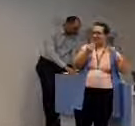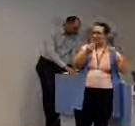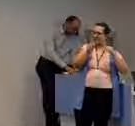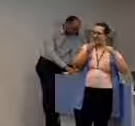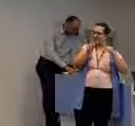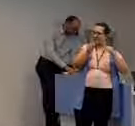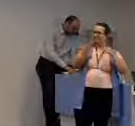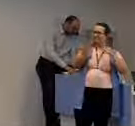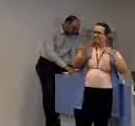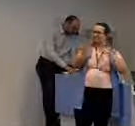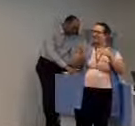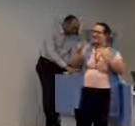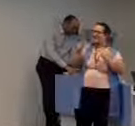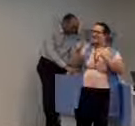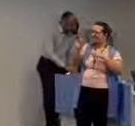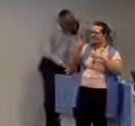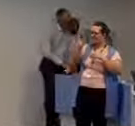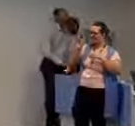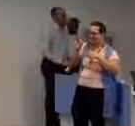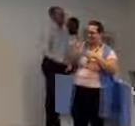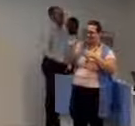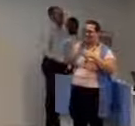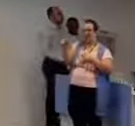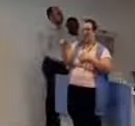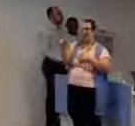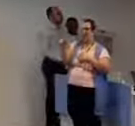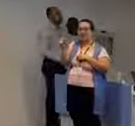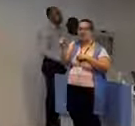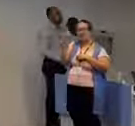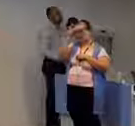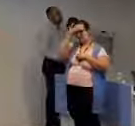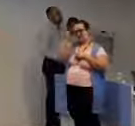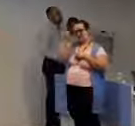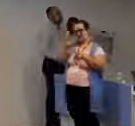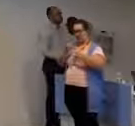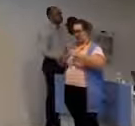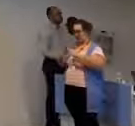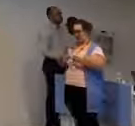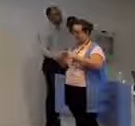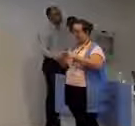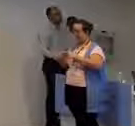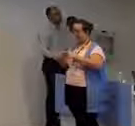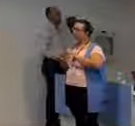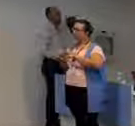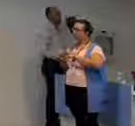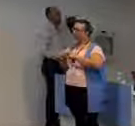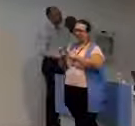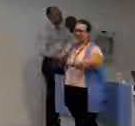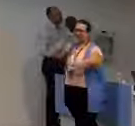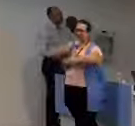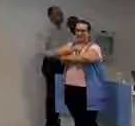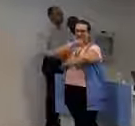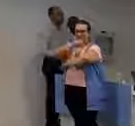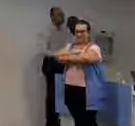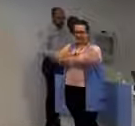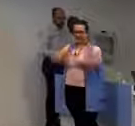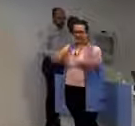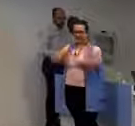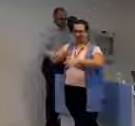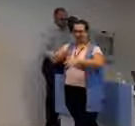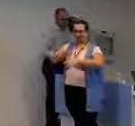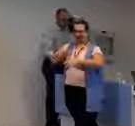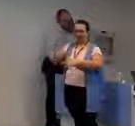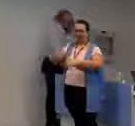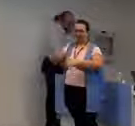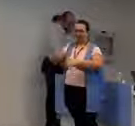saída negativo. Quando o cara bolou a peça, ele não pensou que eu preciso extrair essa peça do estampo. Então, ela vai ficar presa